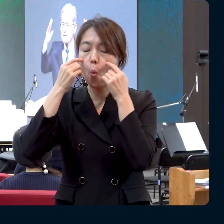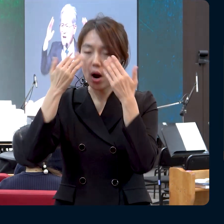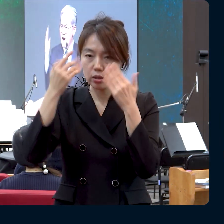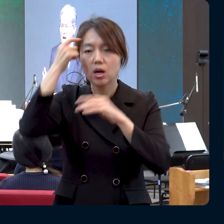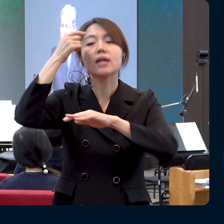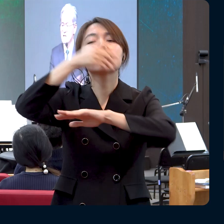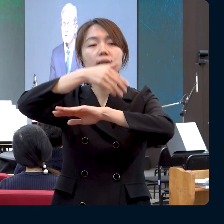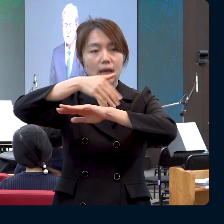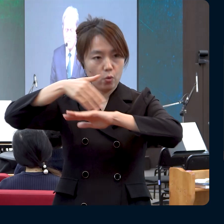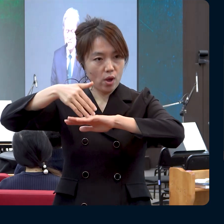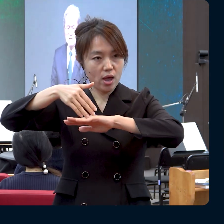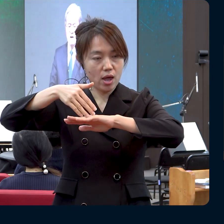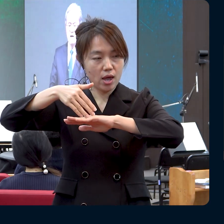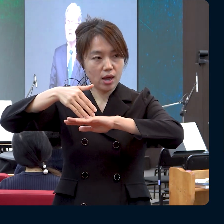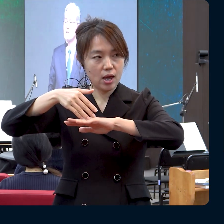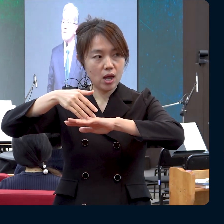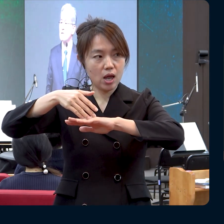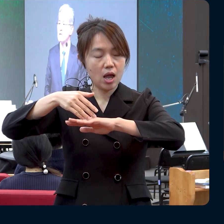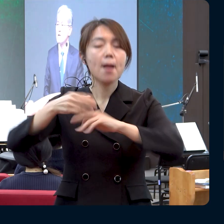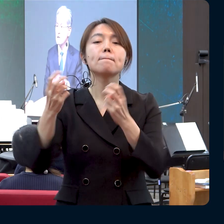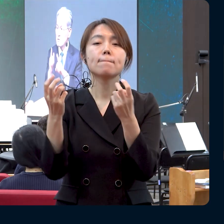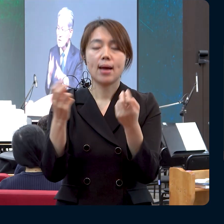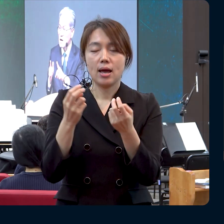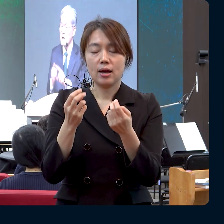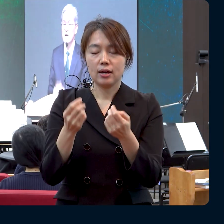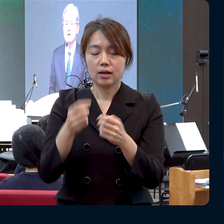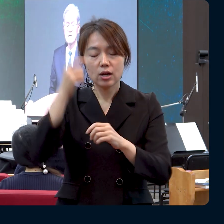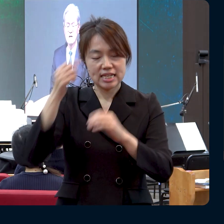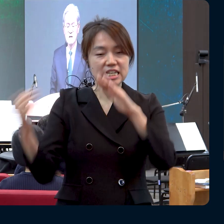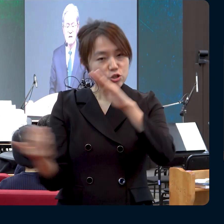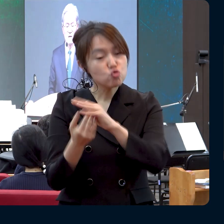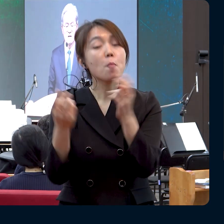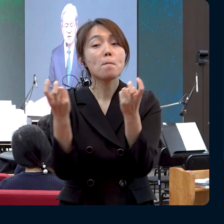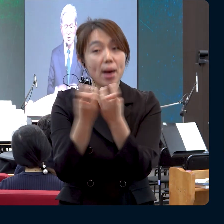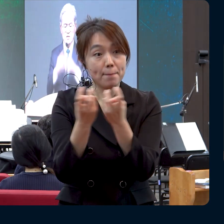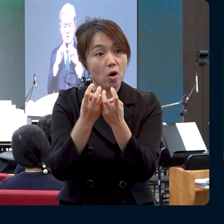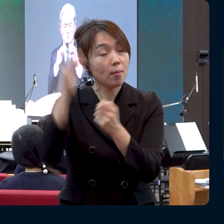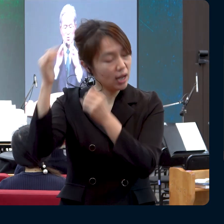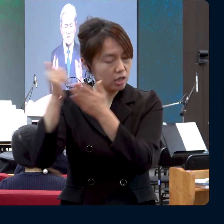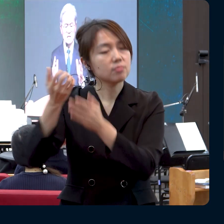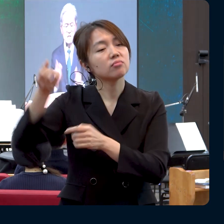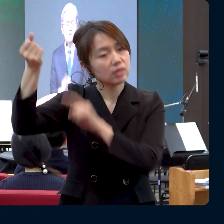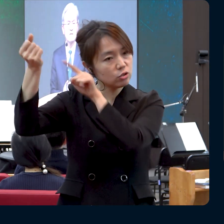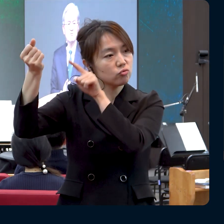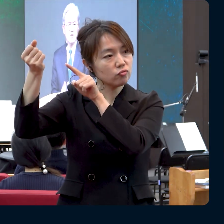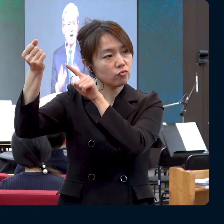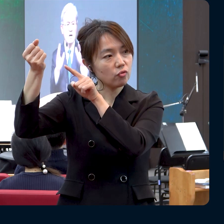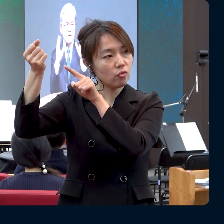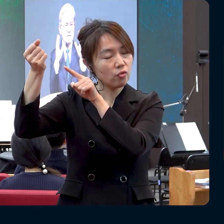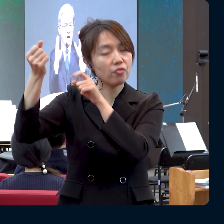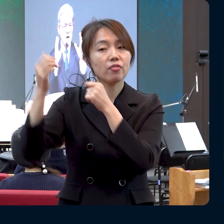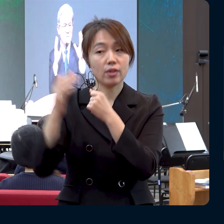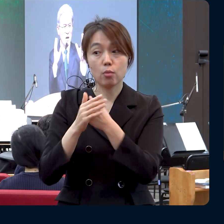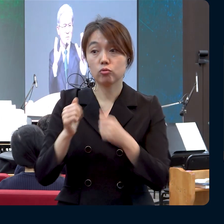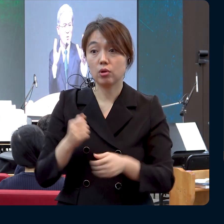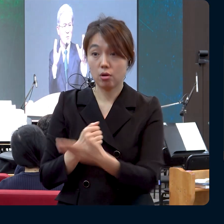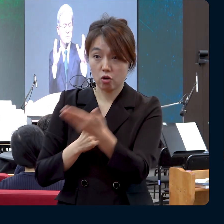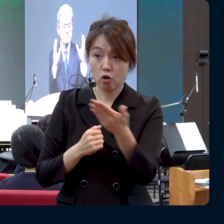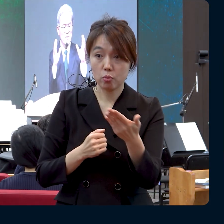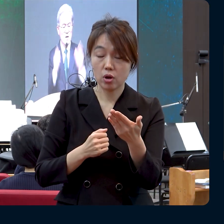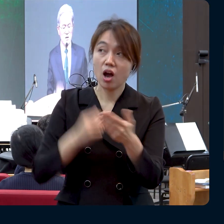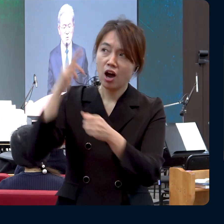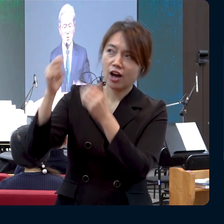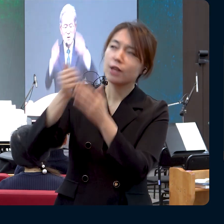방법을 다 같이 갖고 계시니까, 그러니까 그것이 무엇인지를 우리가 잘